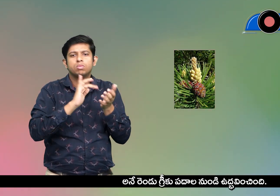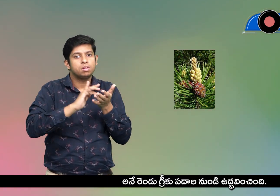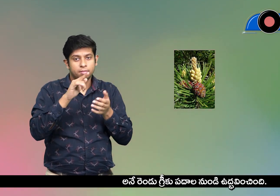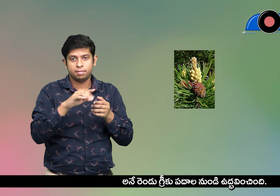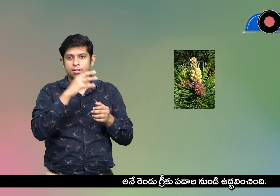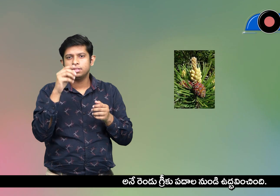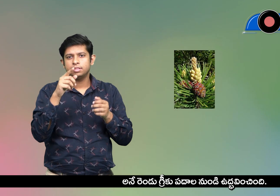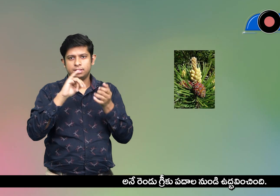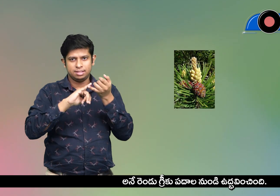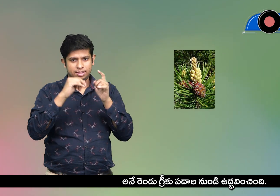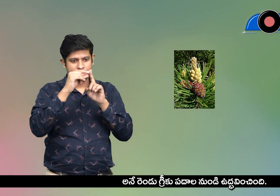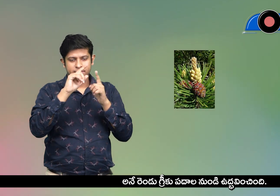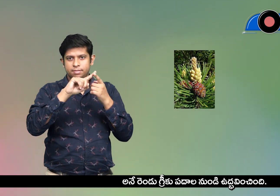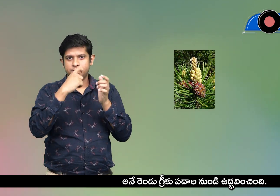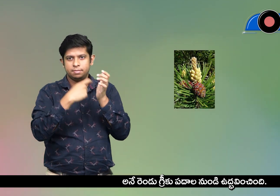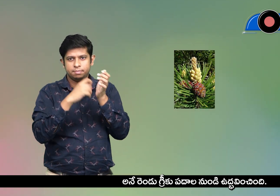గ్రీకు పదాల నుండి ఉద్భవించింది.